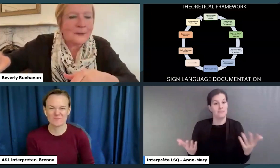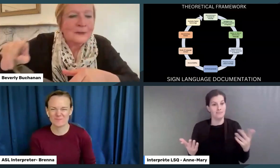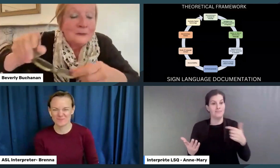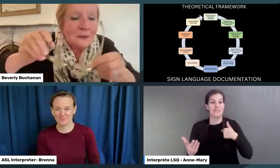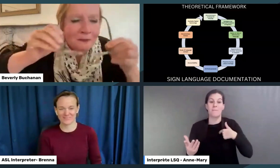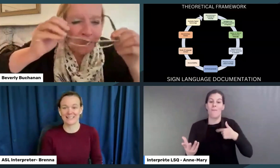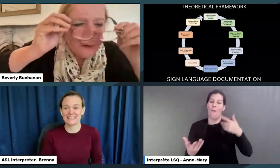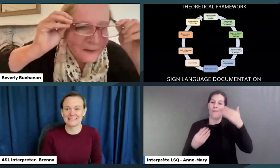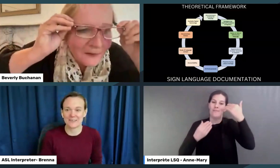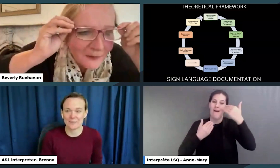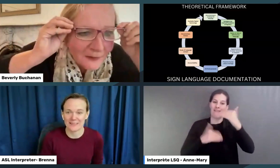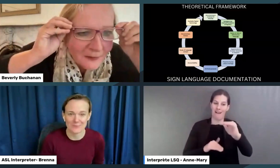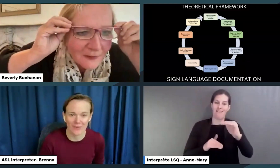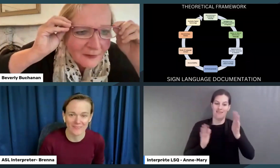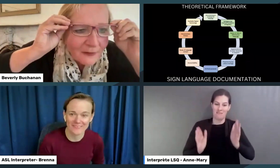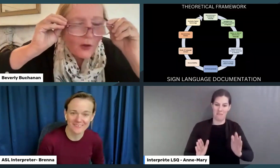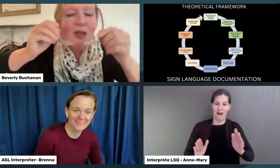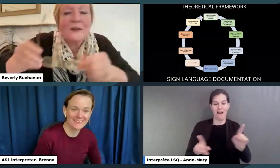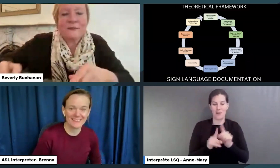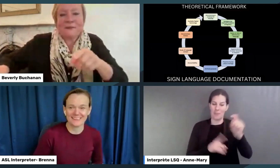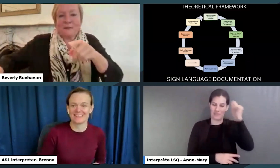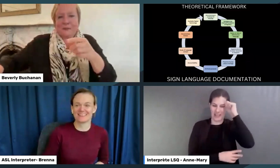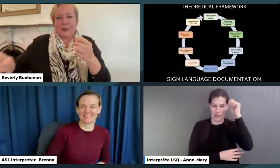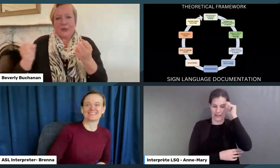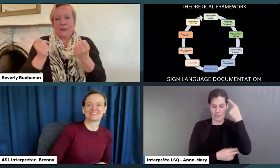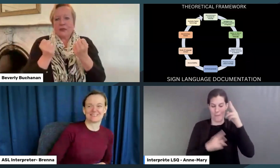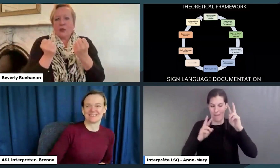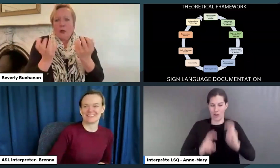C'est un peu petit.